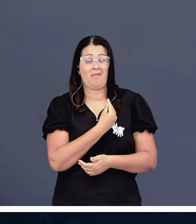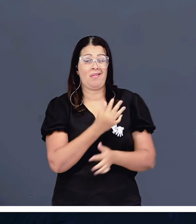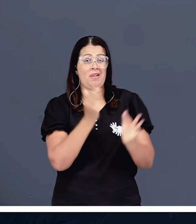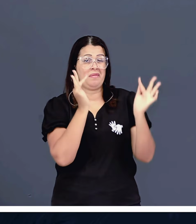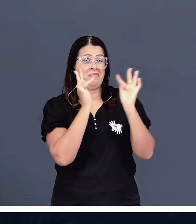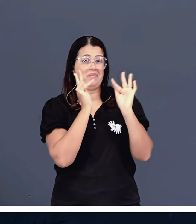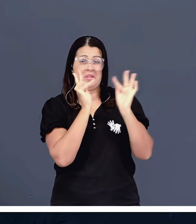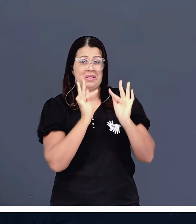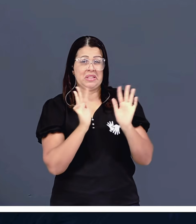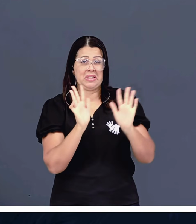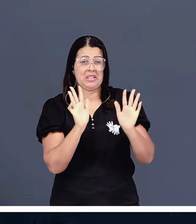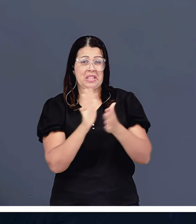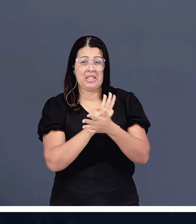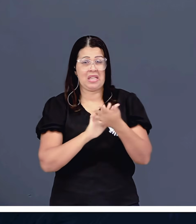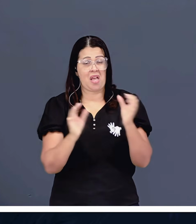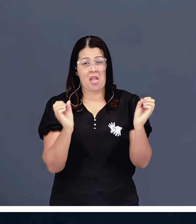infeliz,